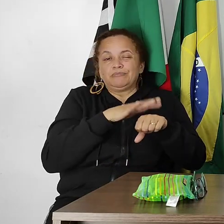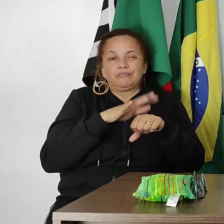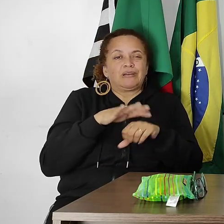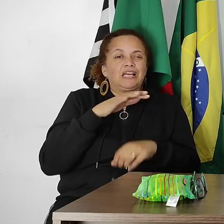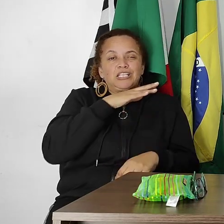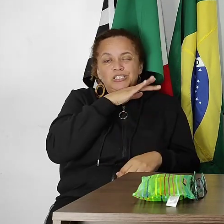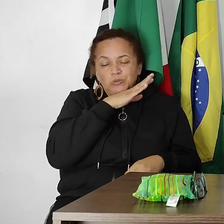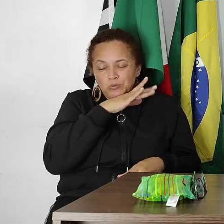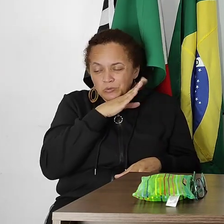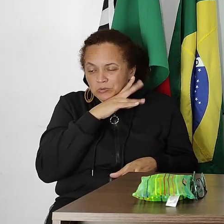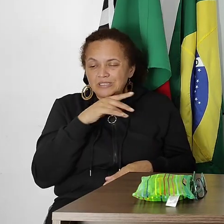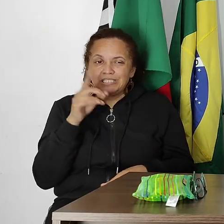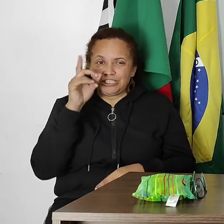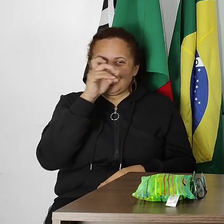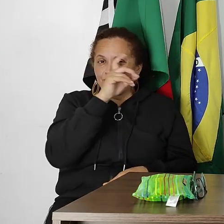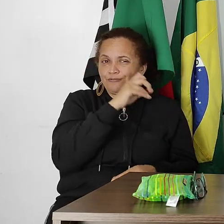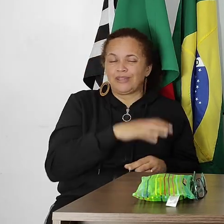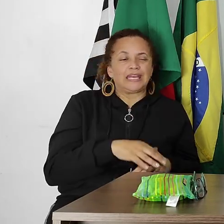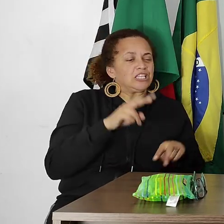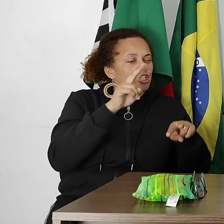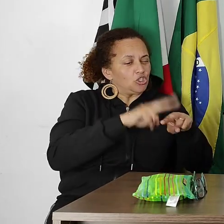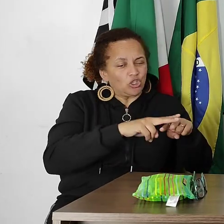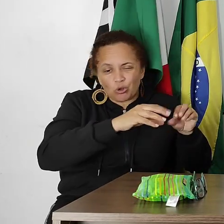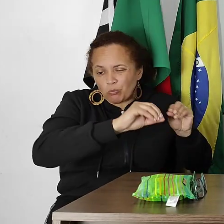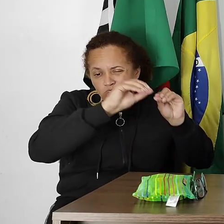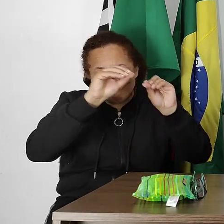mais difícil, e era